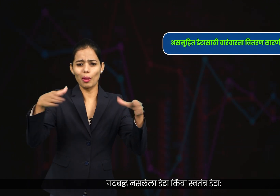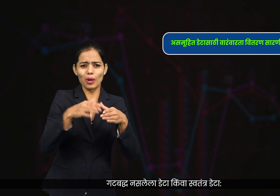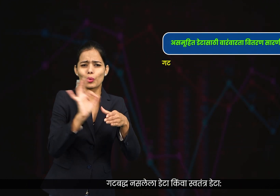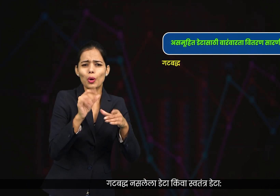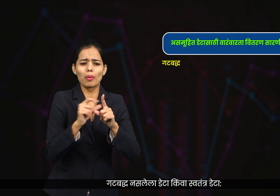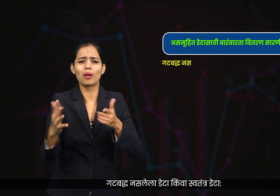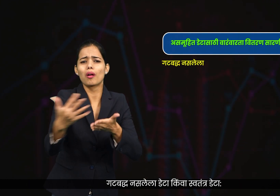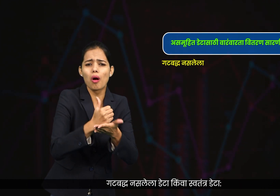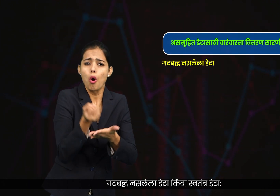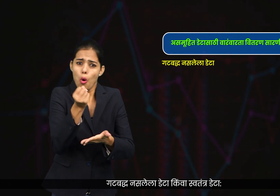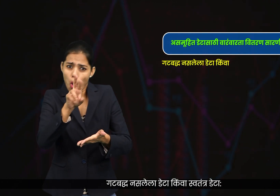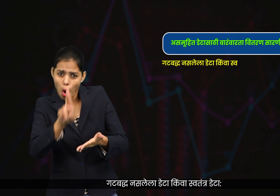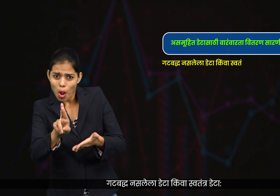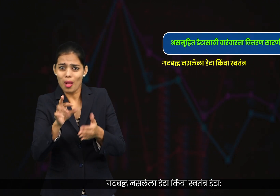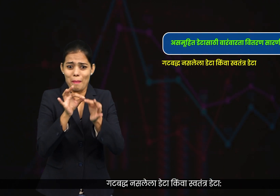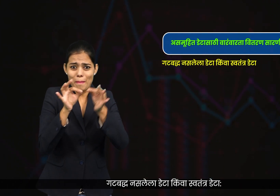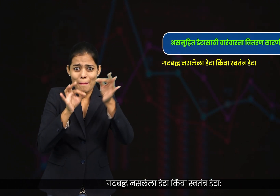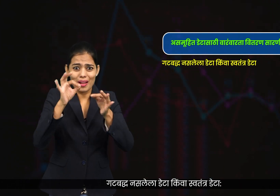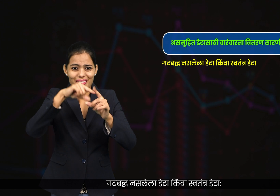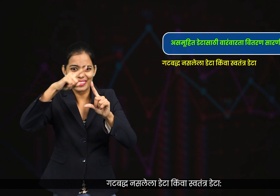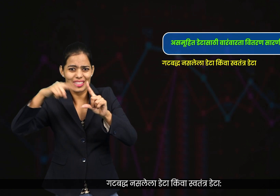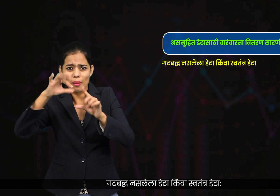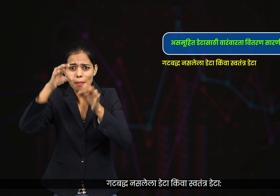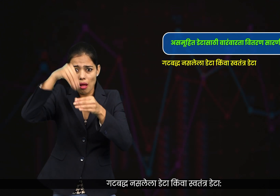गटबद्ध नसलेला डेटा किंवा स्वतंत्र डेटा।